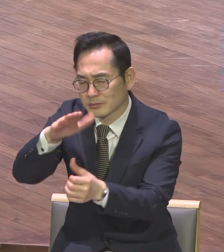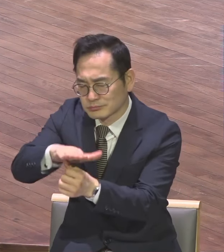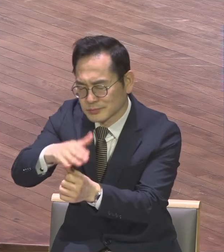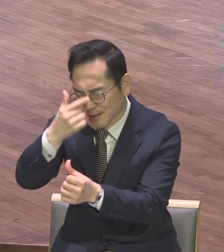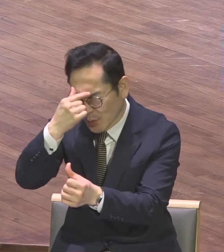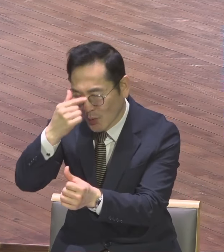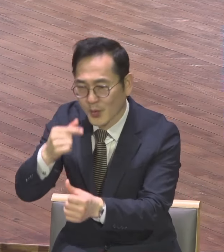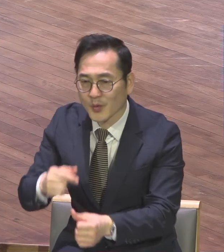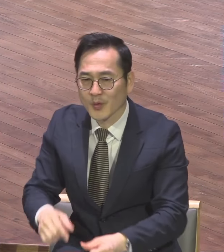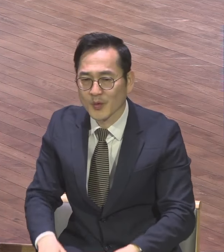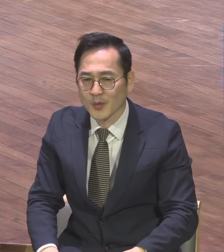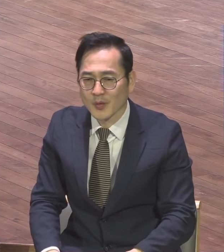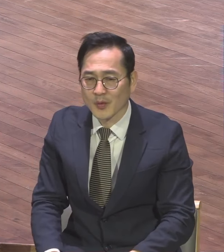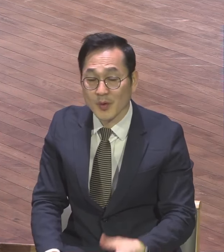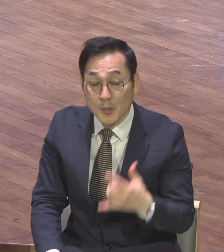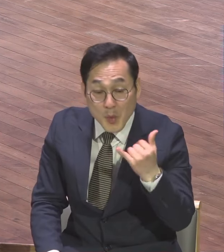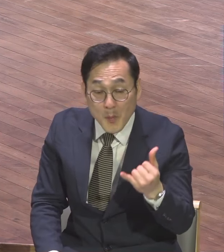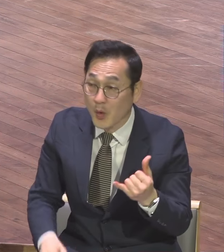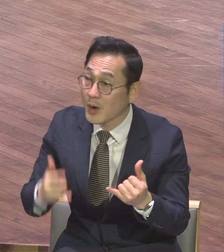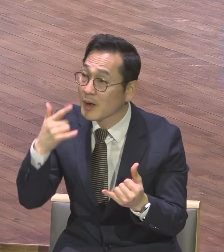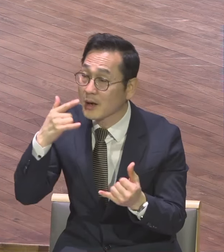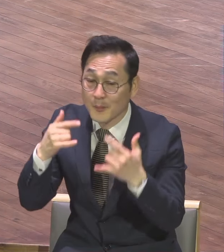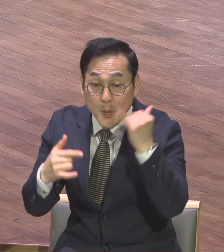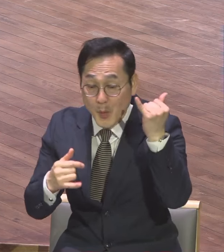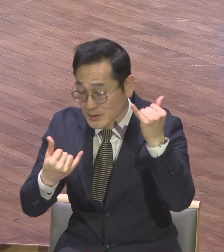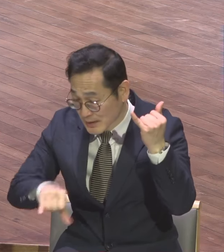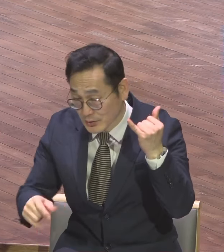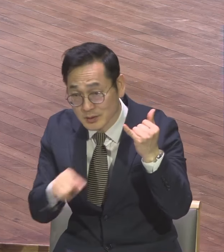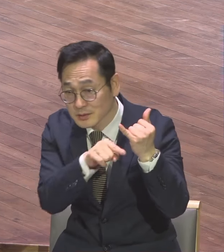그런 부모와 자식 간의 사이가 어떻겠어요?